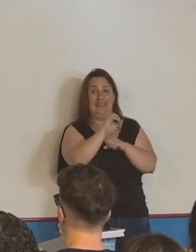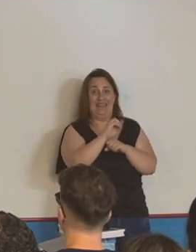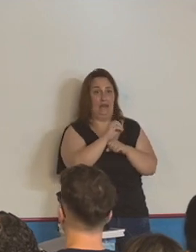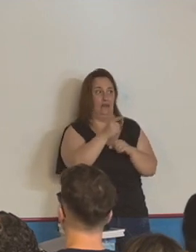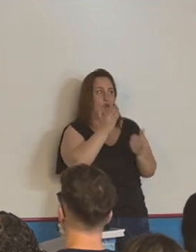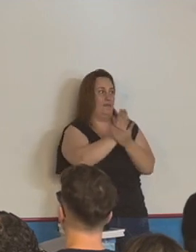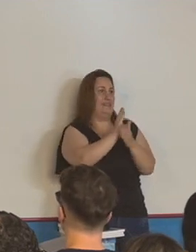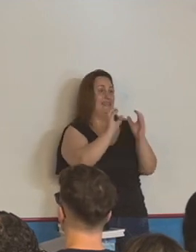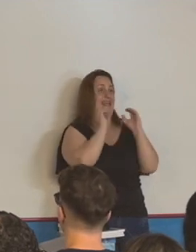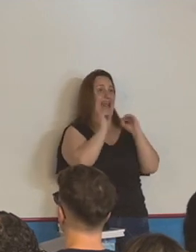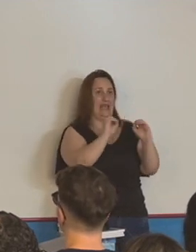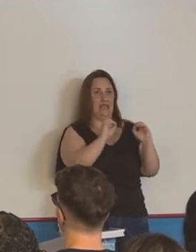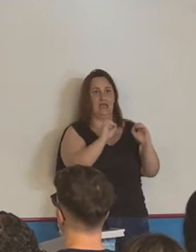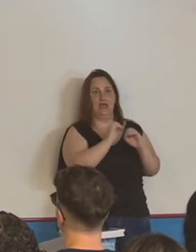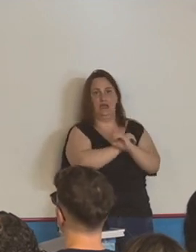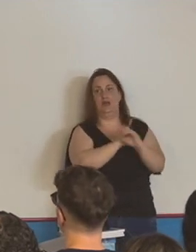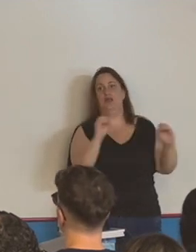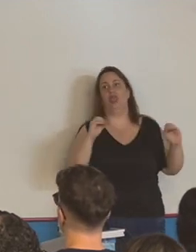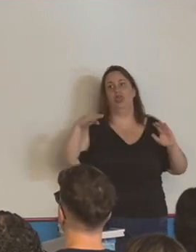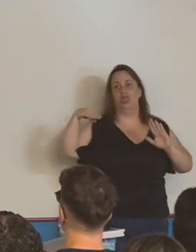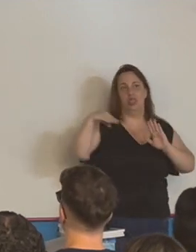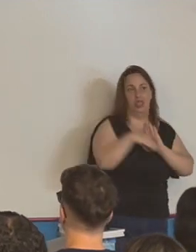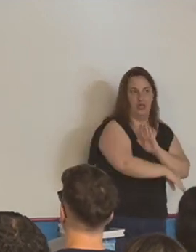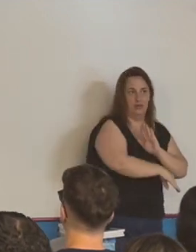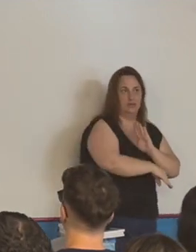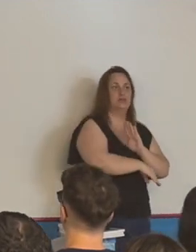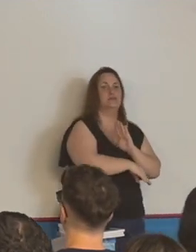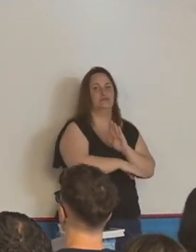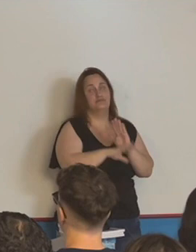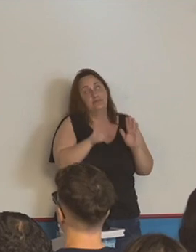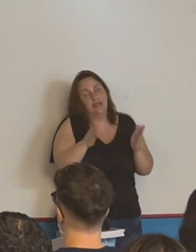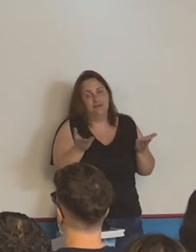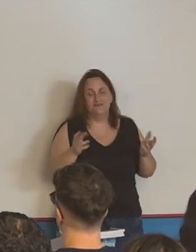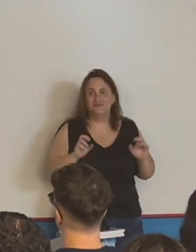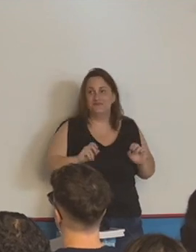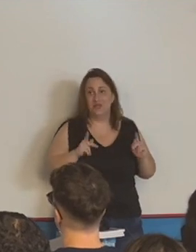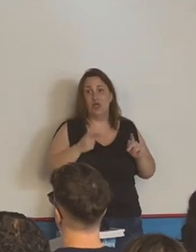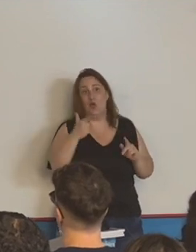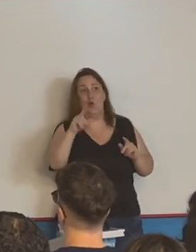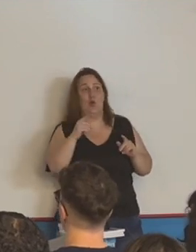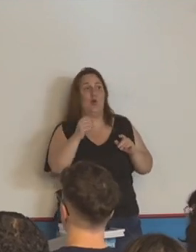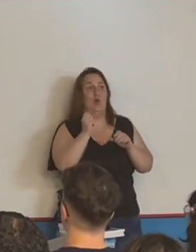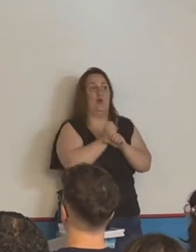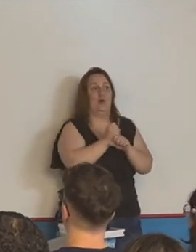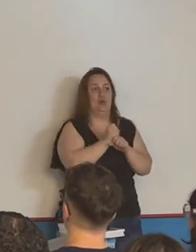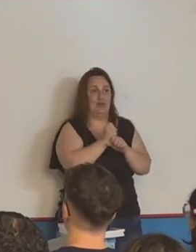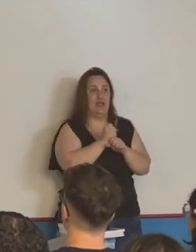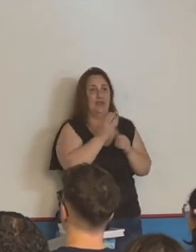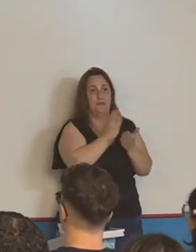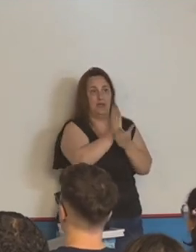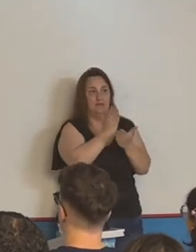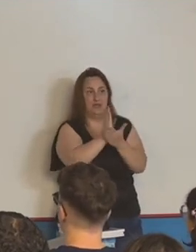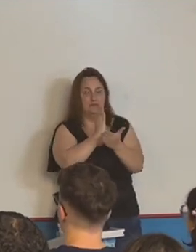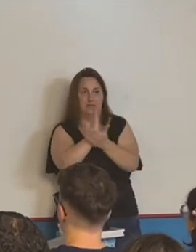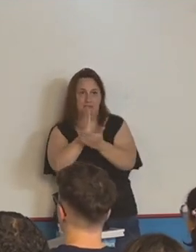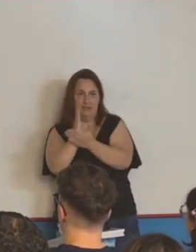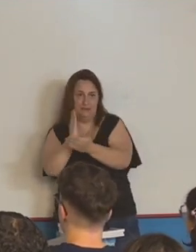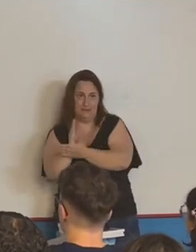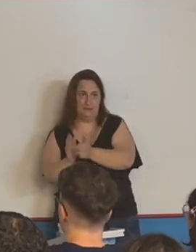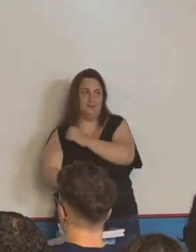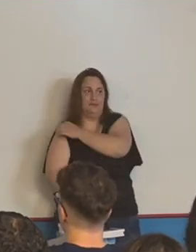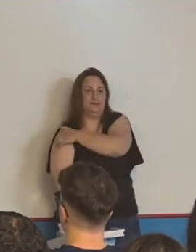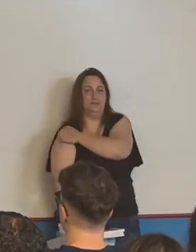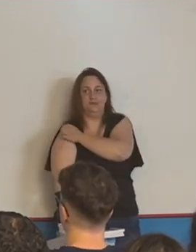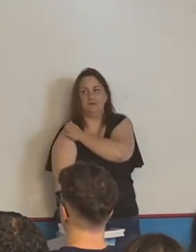ano derrota total, entendeu? Então, enquanto que, pô, teve outros anos que eu passei bastante, sabe? E